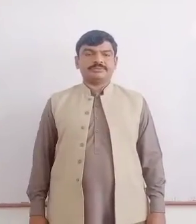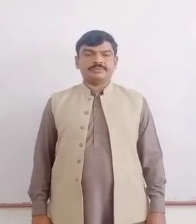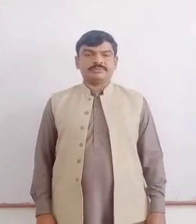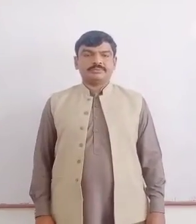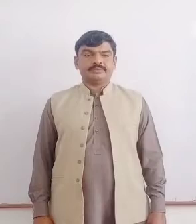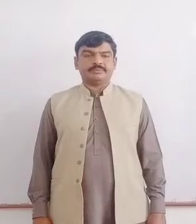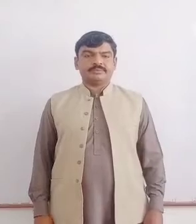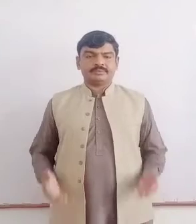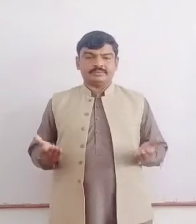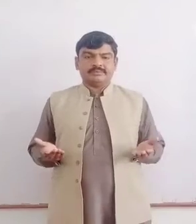زلزلہ،